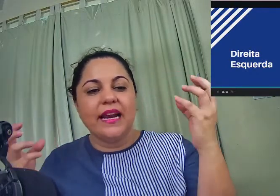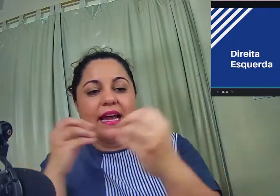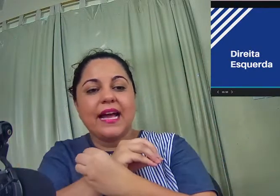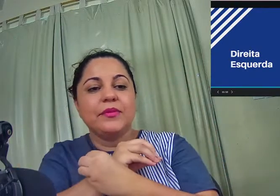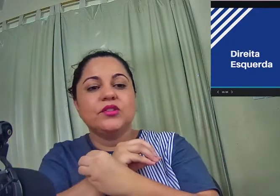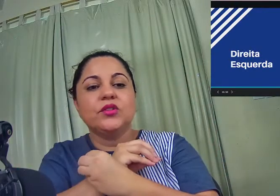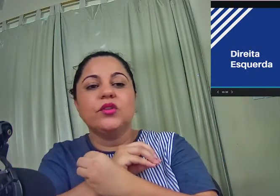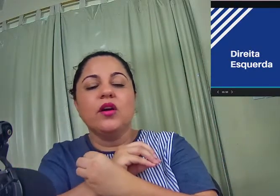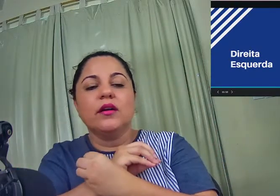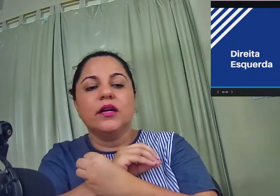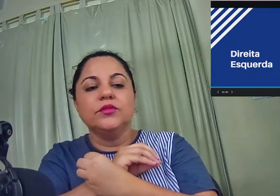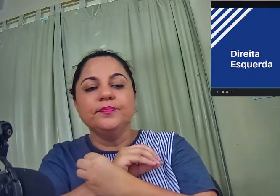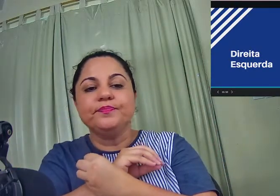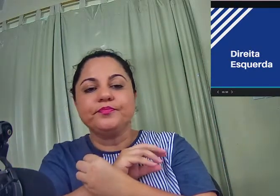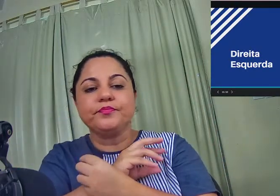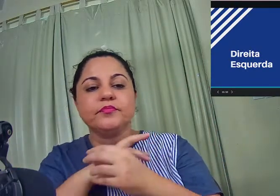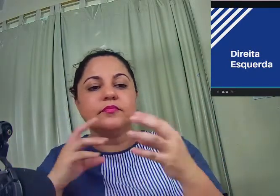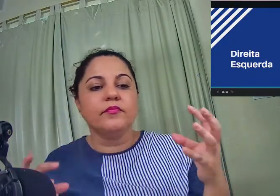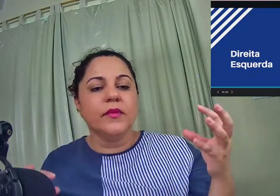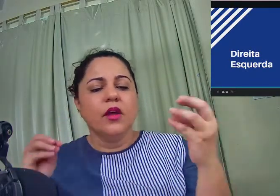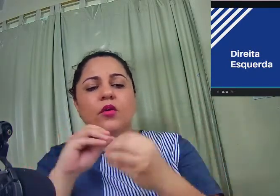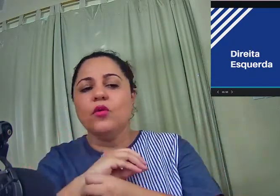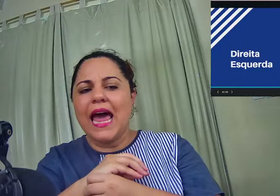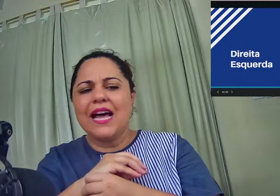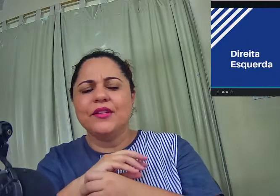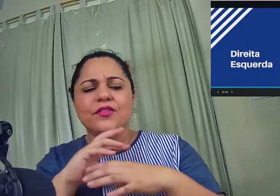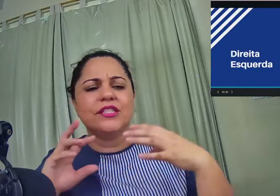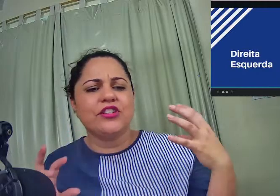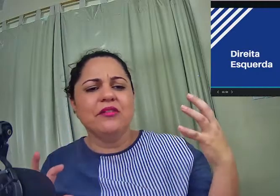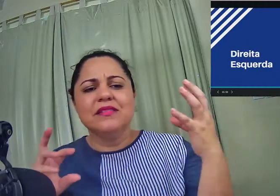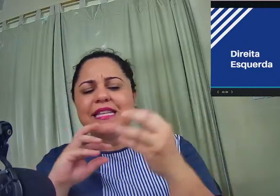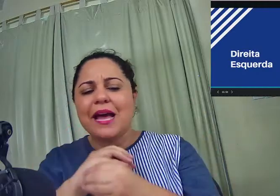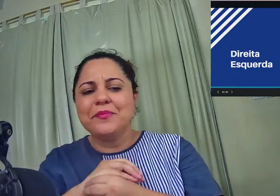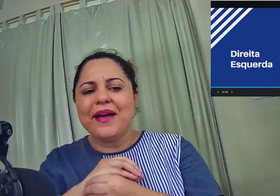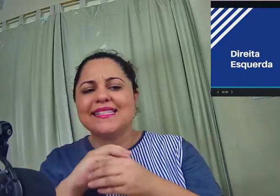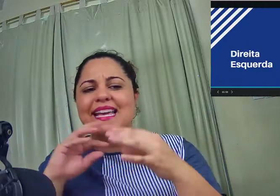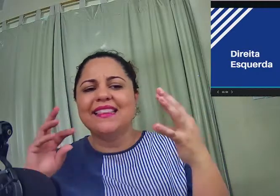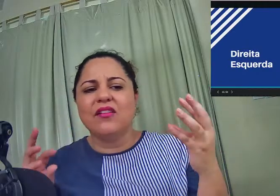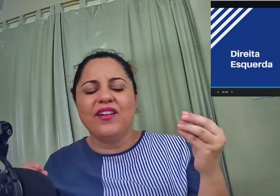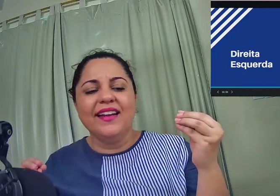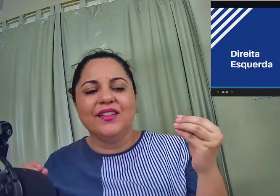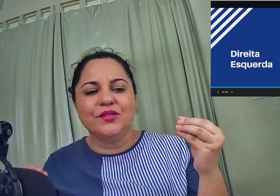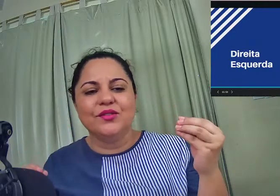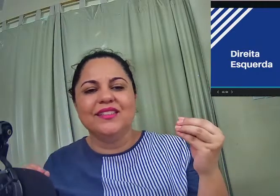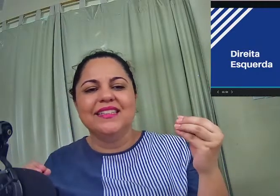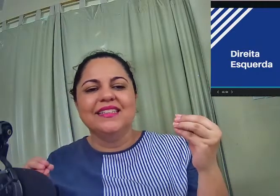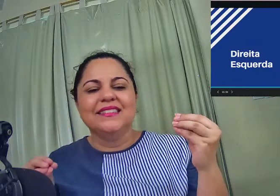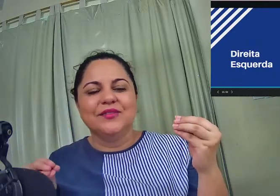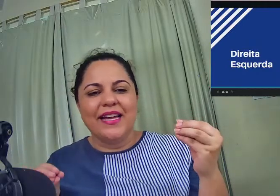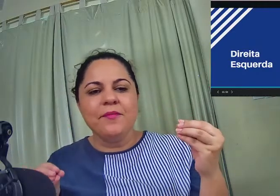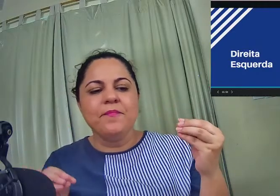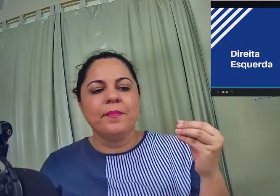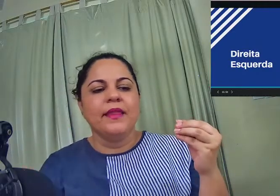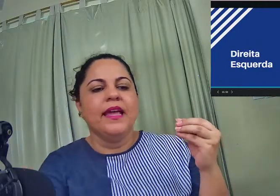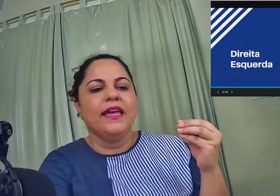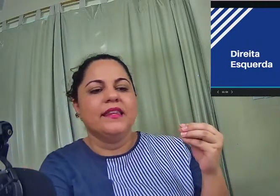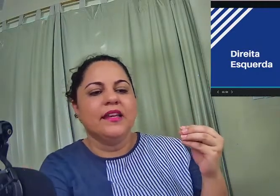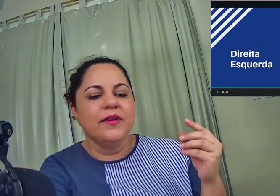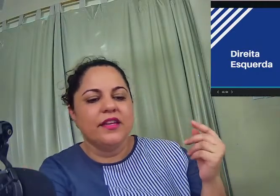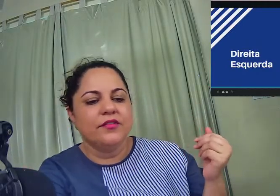acaba trocando o lado e você já não sabe mais quem está falando, não é? Então aqui eu vou dar